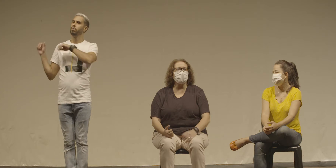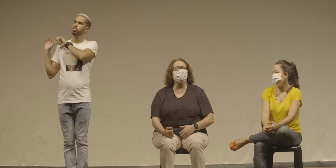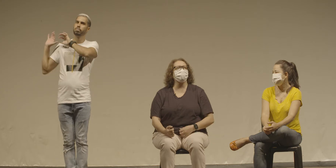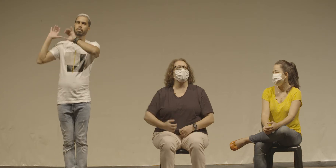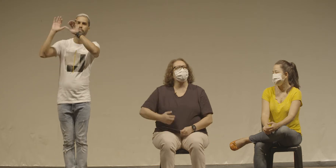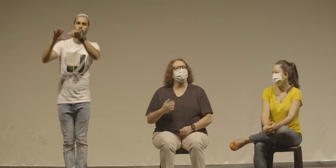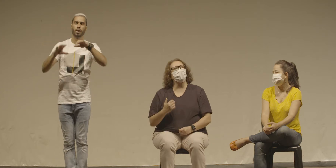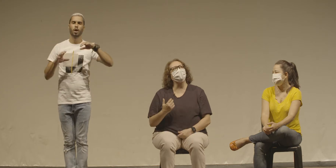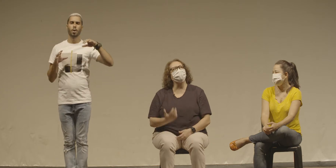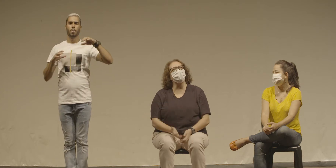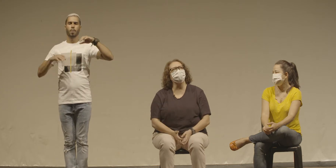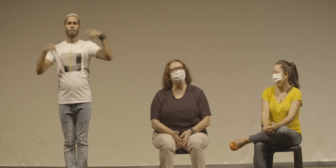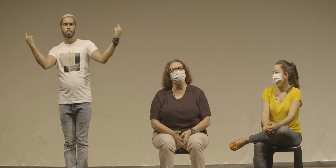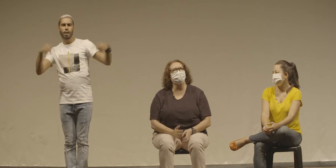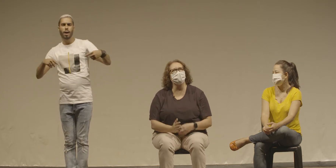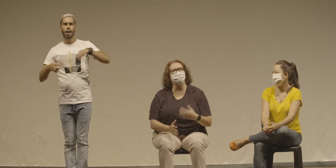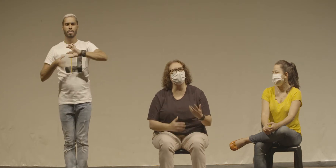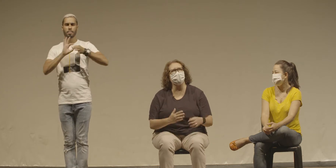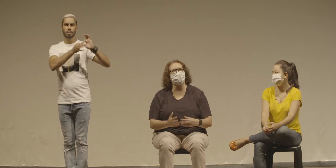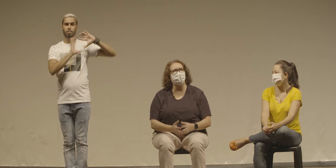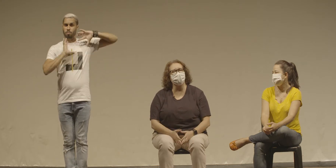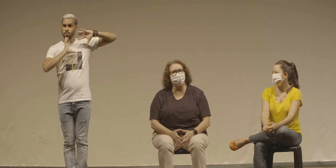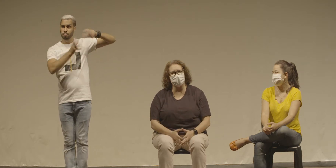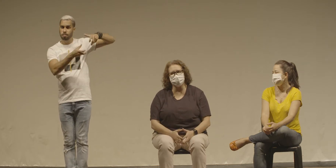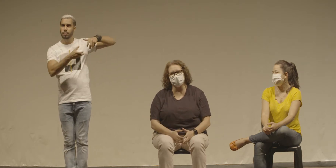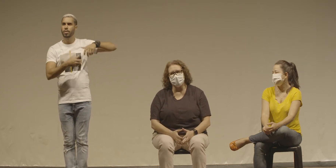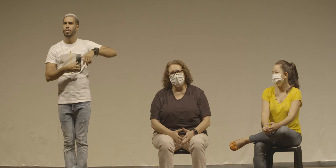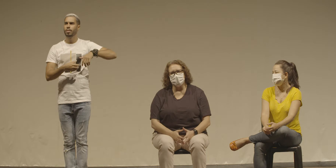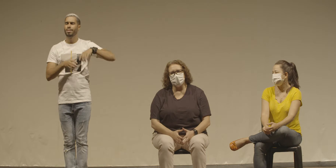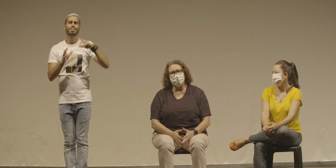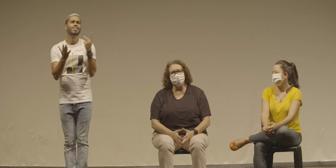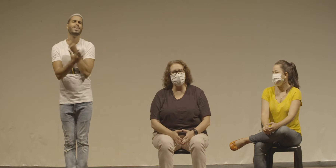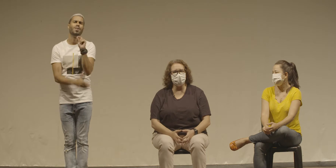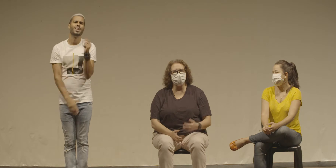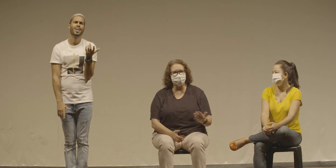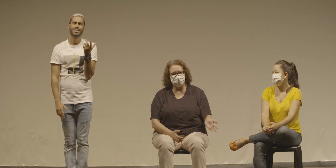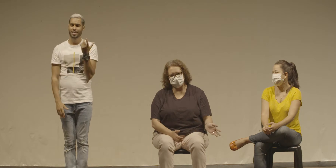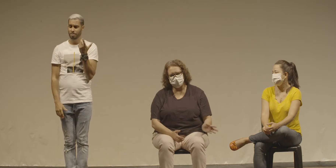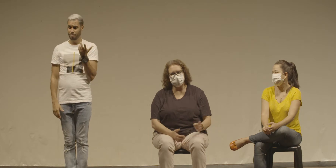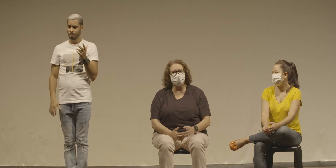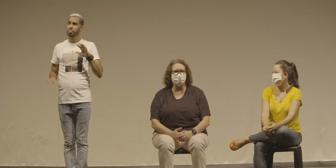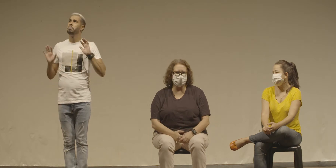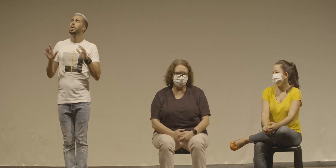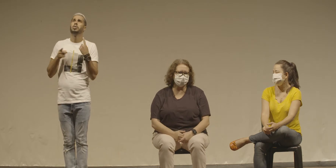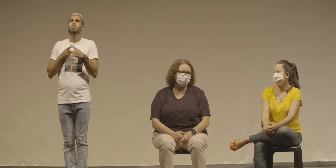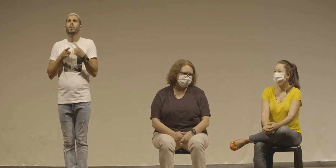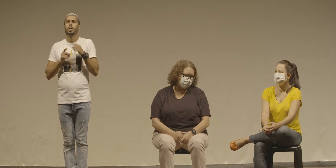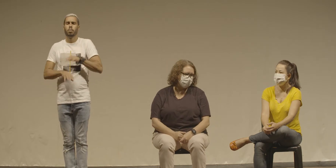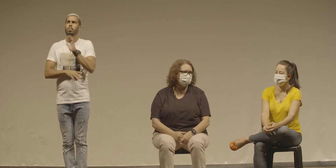assim, o que acontece, gente? A gente, nesse meio de campo, pensa, mas por que o basquete feminino não tem